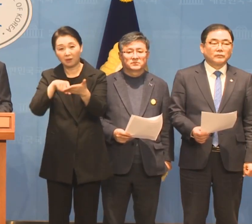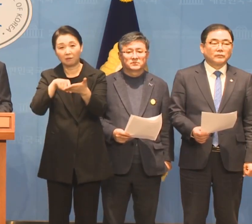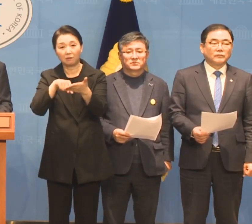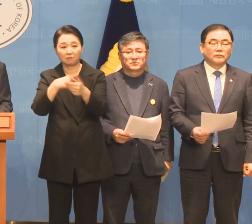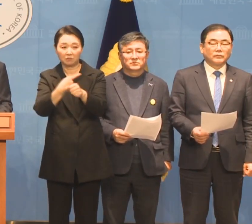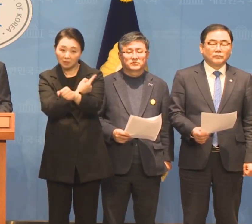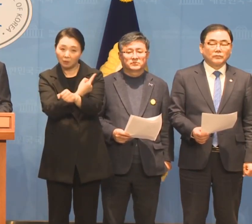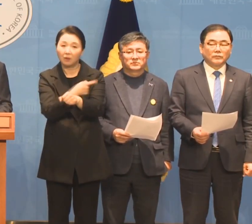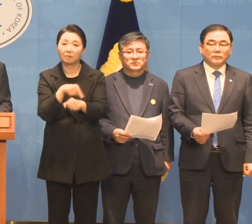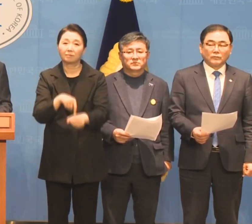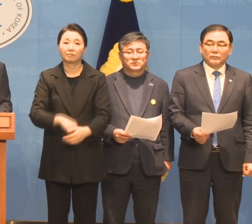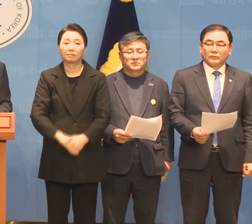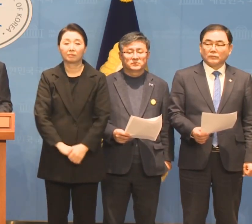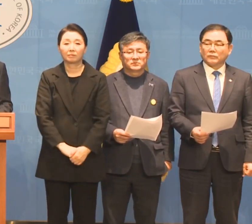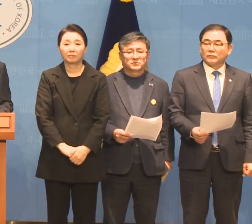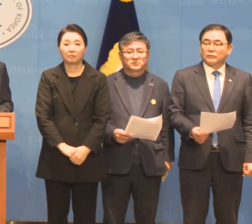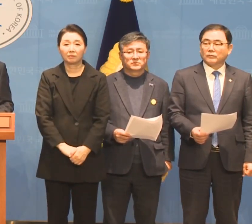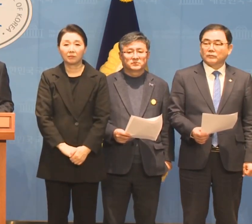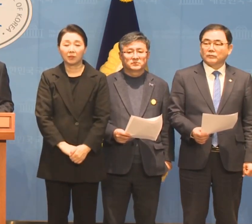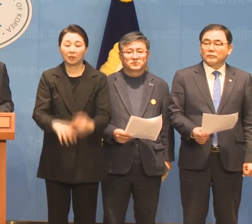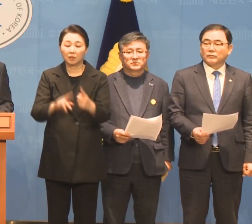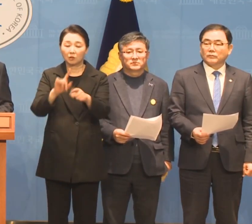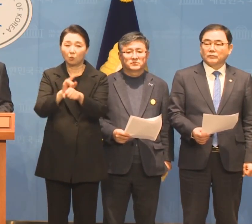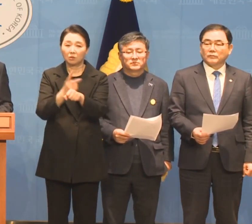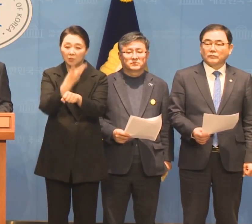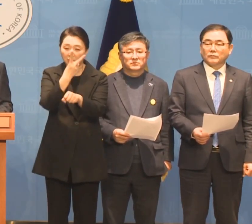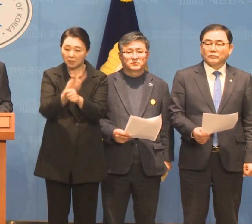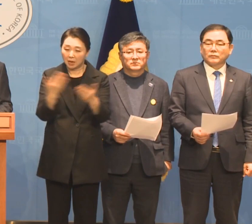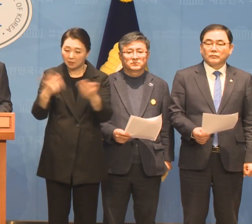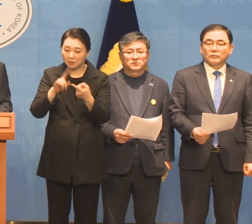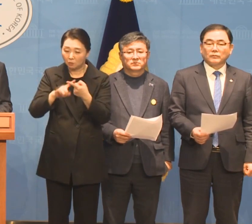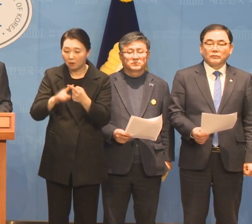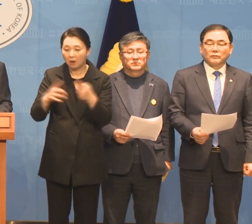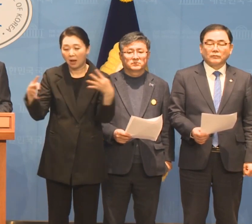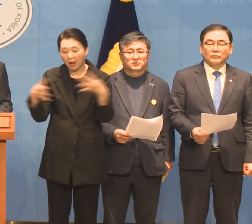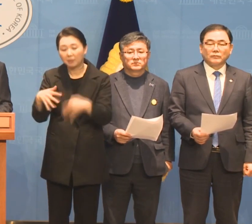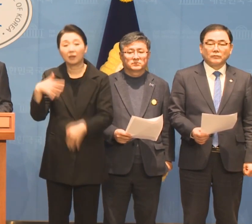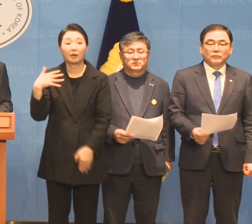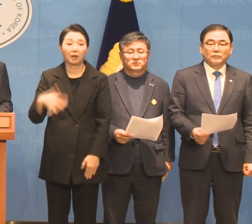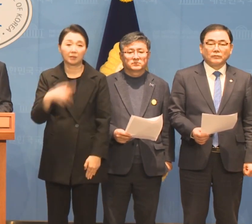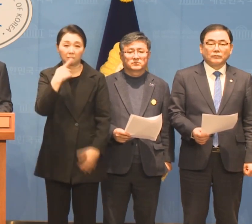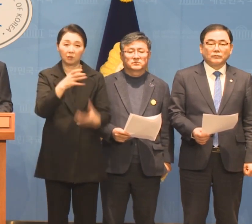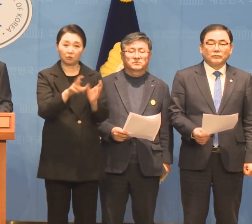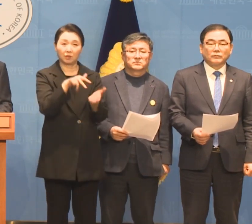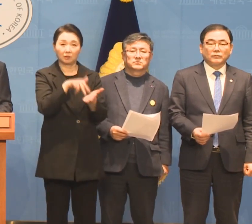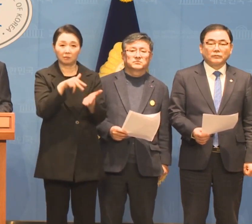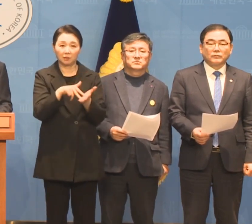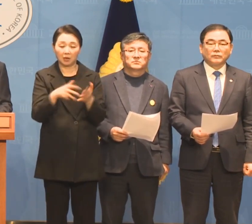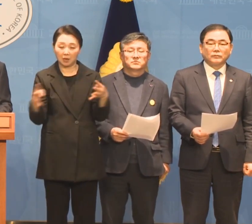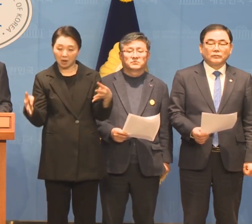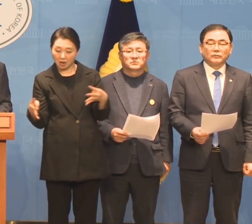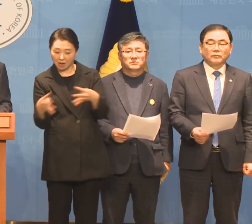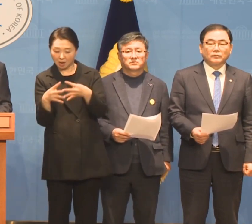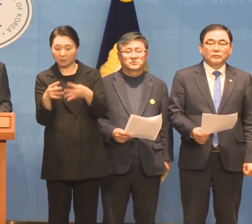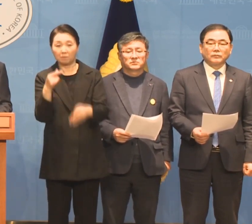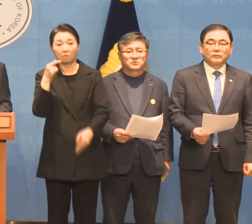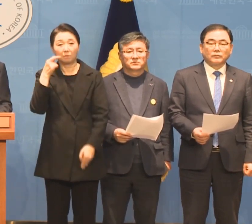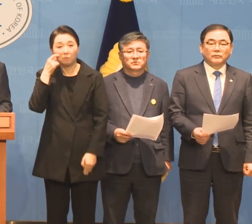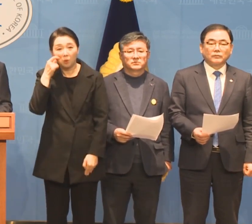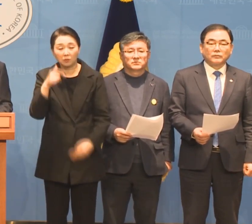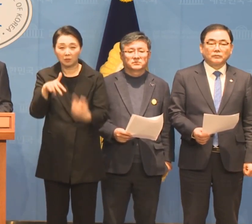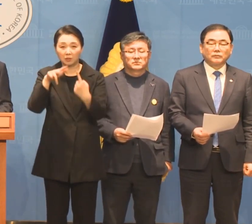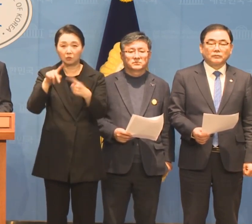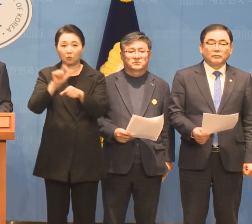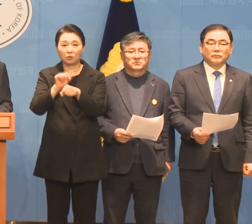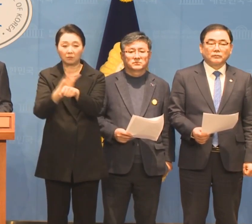그 문제를 합의에 이르지 못한 상황입니다. 그래서 우리 민주당에서는 합의에 이르지 못한 주